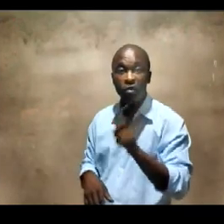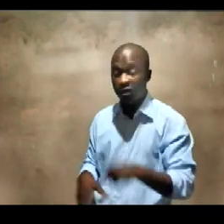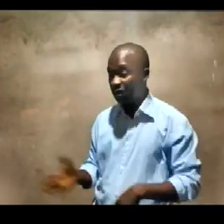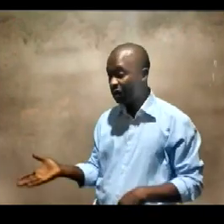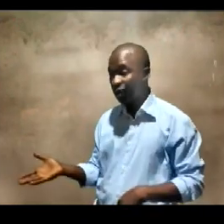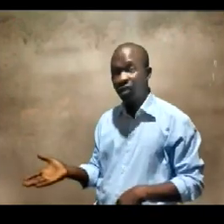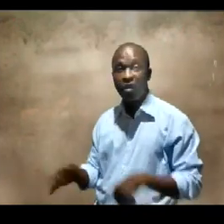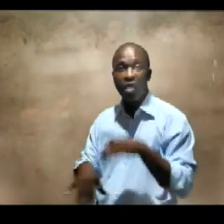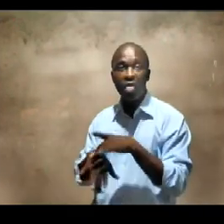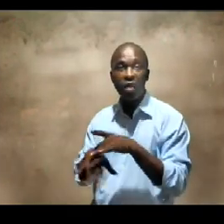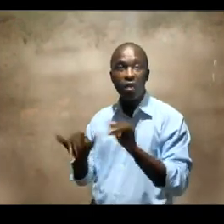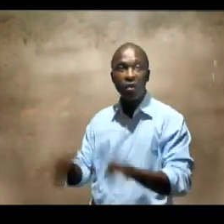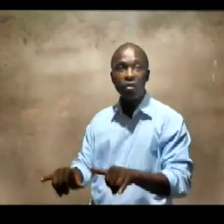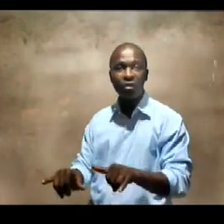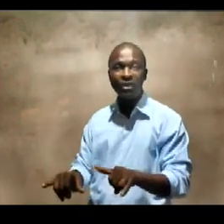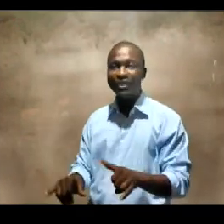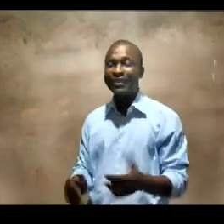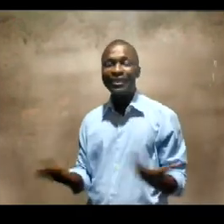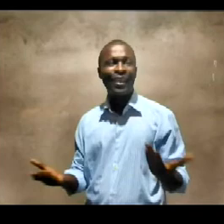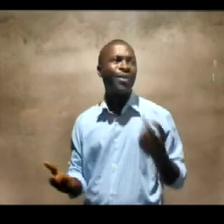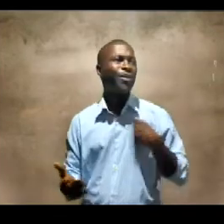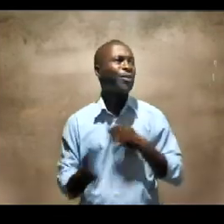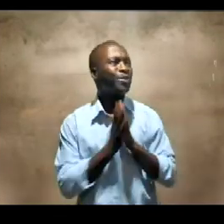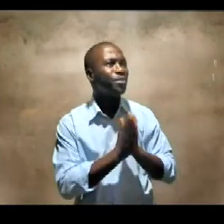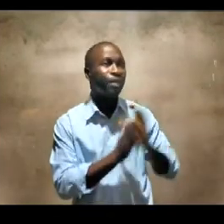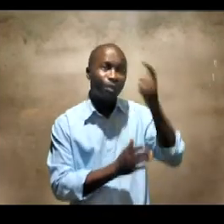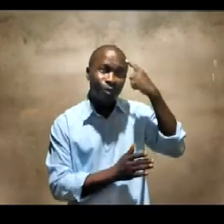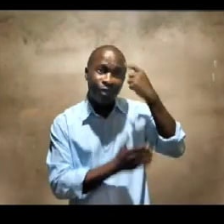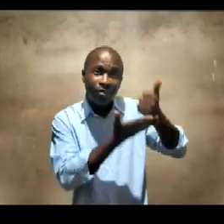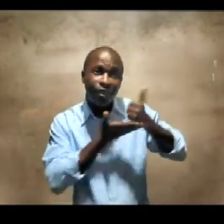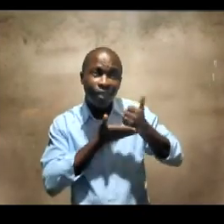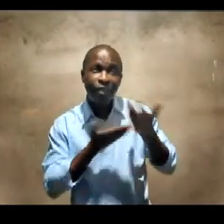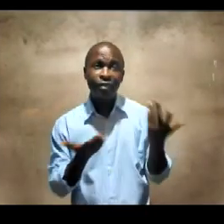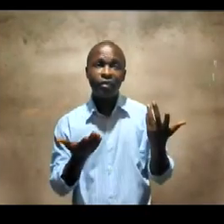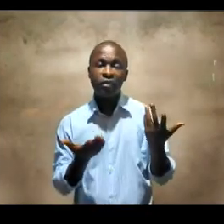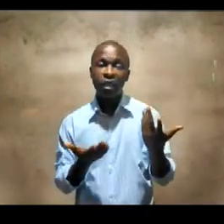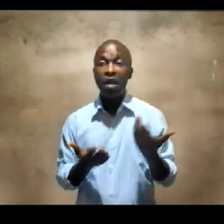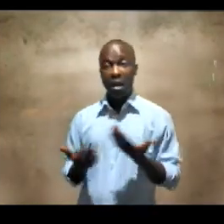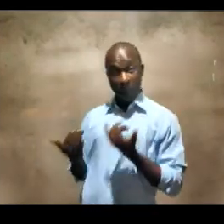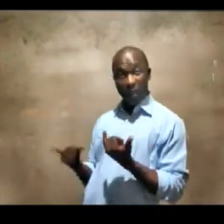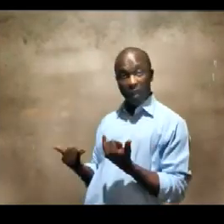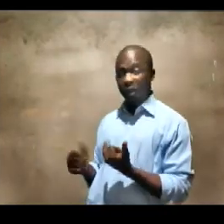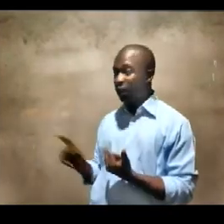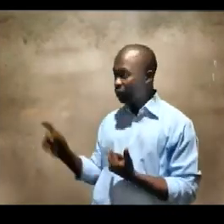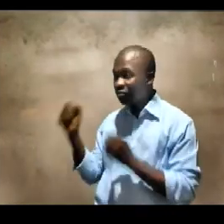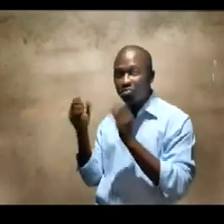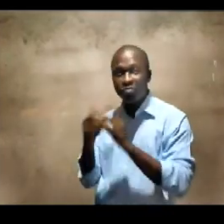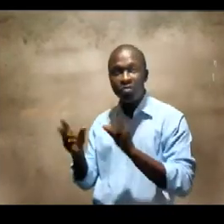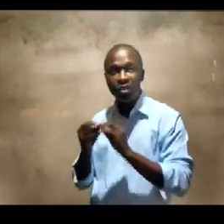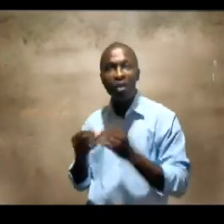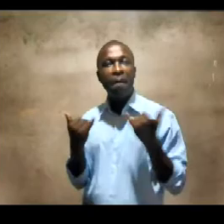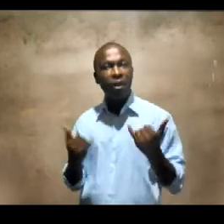de ça déjà, tout monsieur. Tout on supplie à l'État de nous aider. À partir d'avril, encore ça sera très difficile